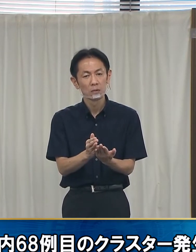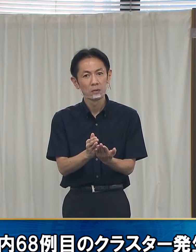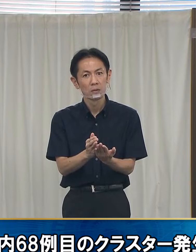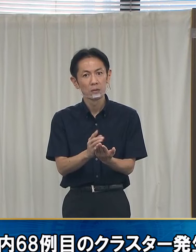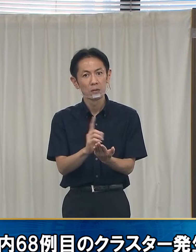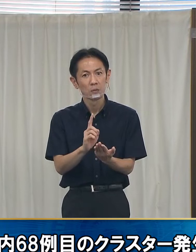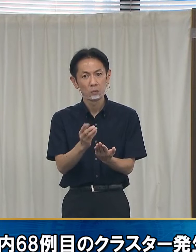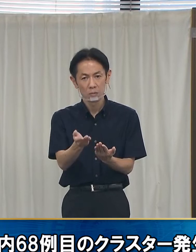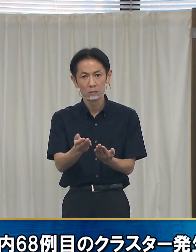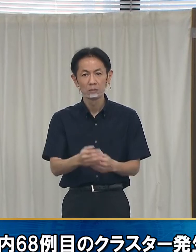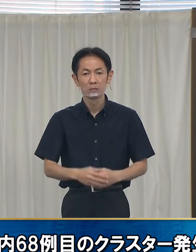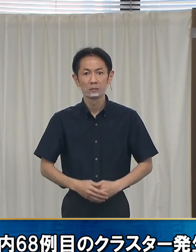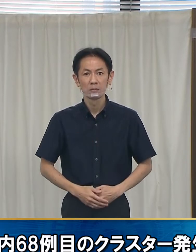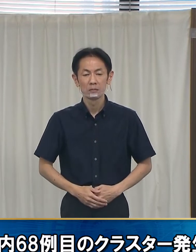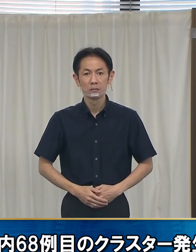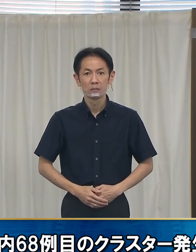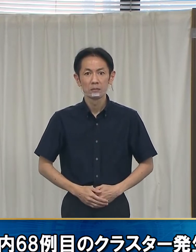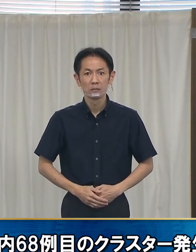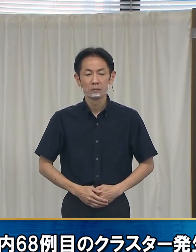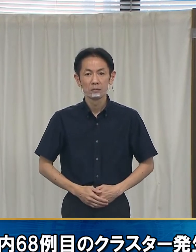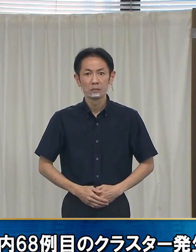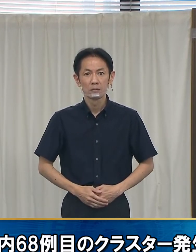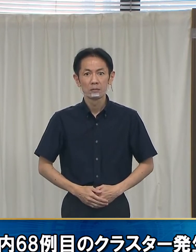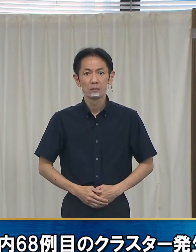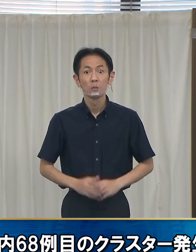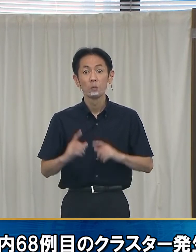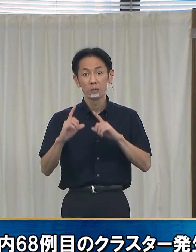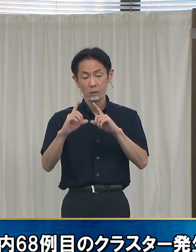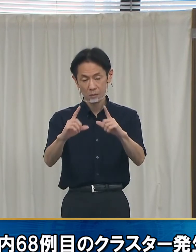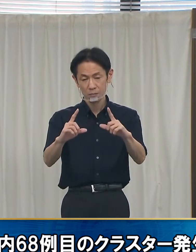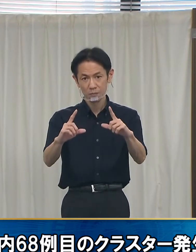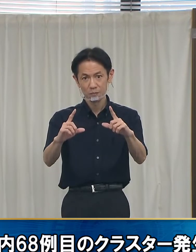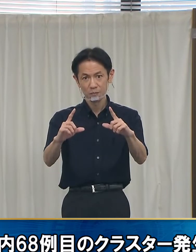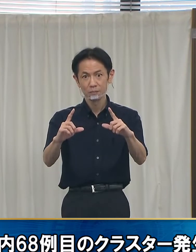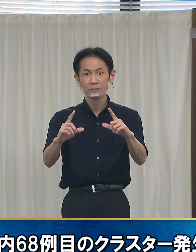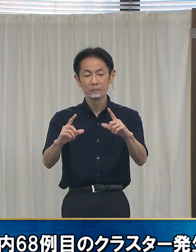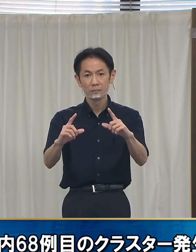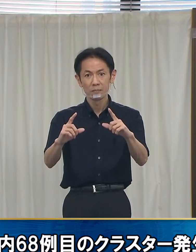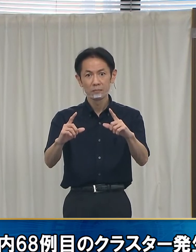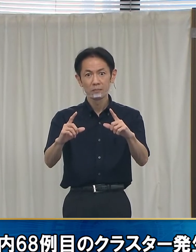なものっていうのはいかがですか？ はい、一応